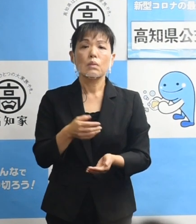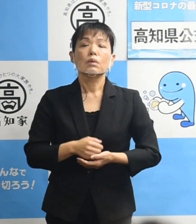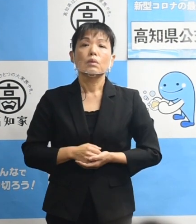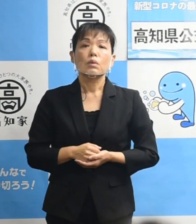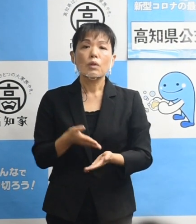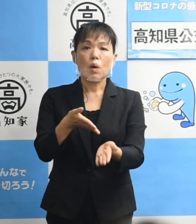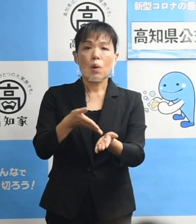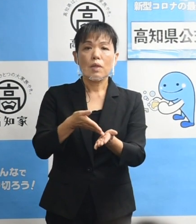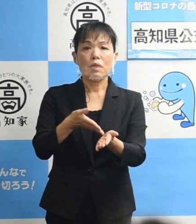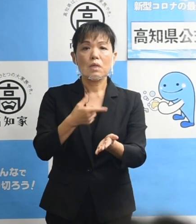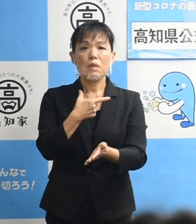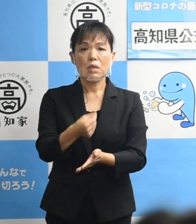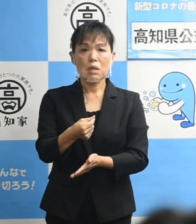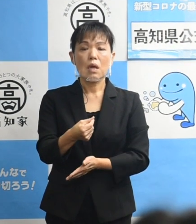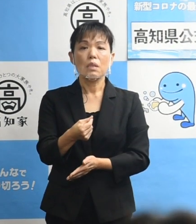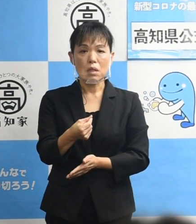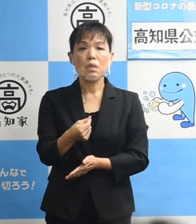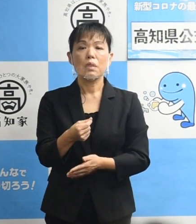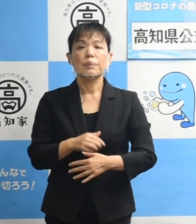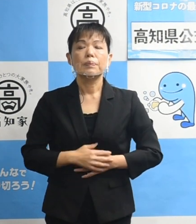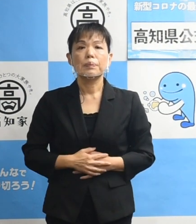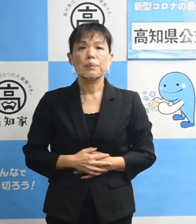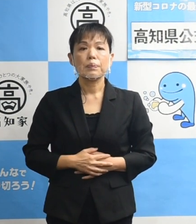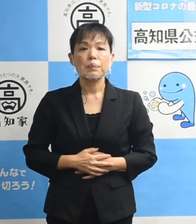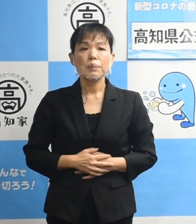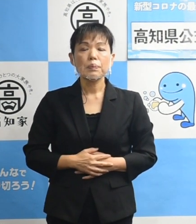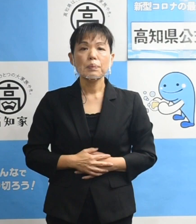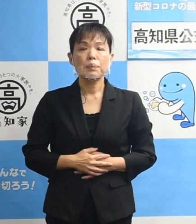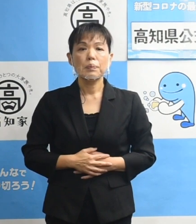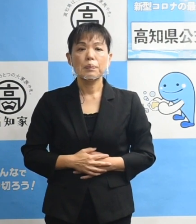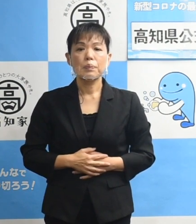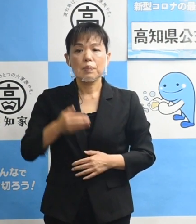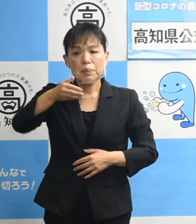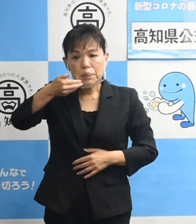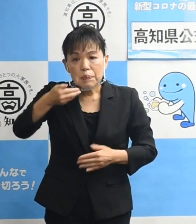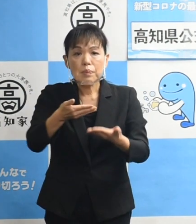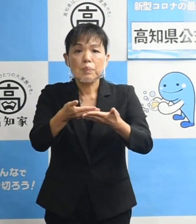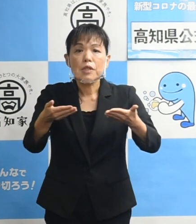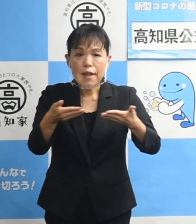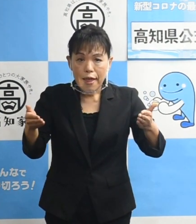ていただきたいという点が一点ございます。これは飲食店の